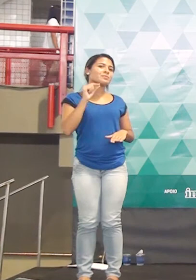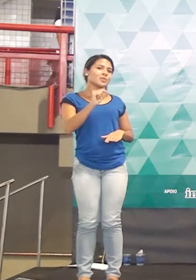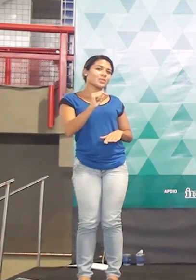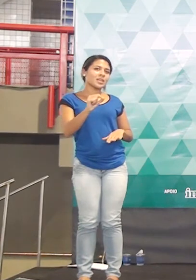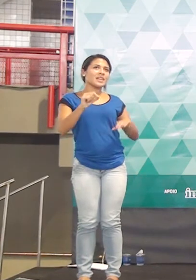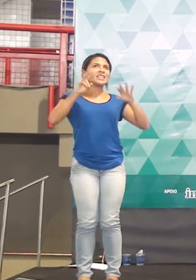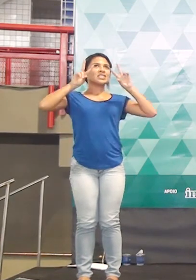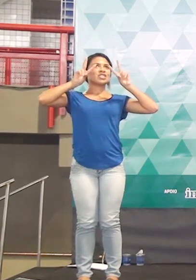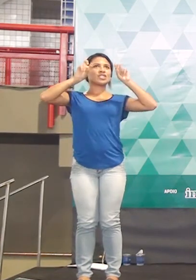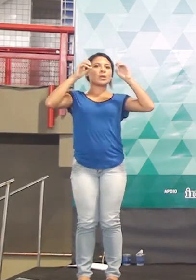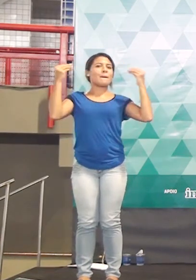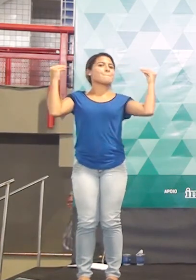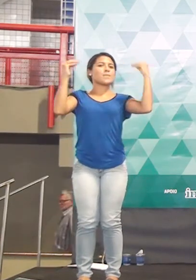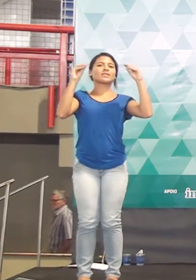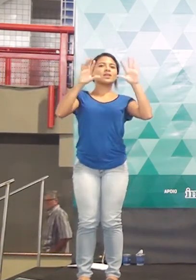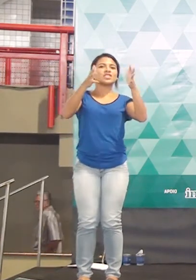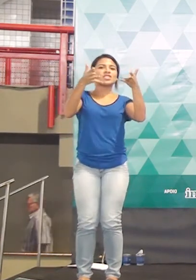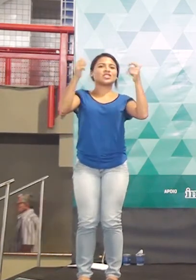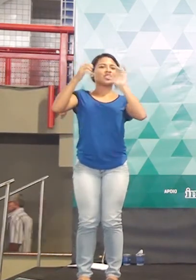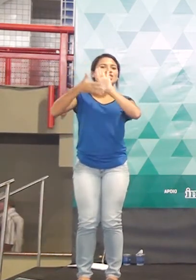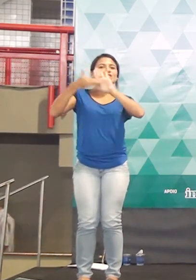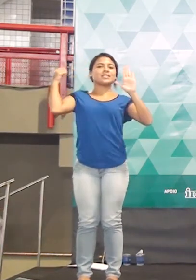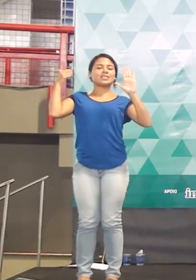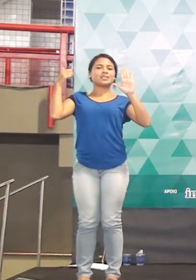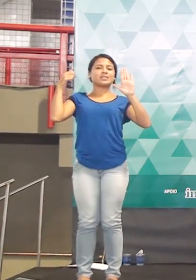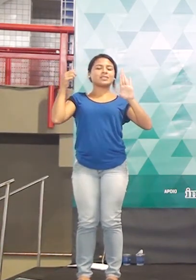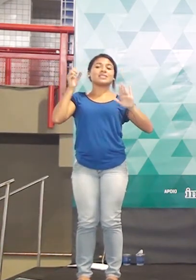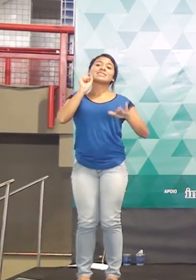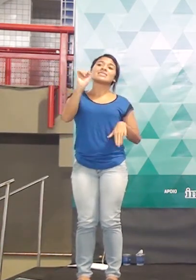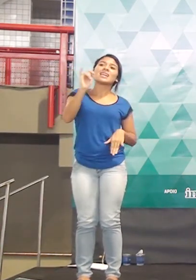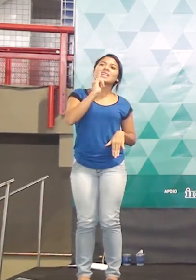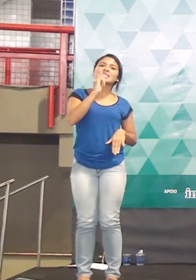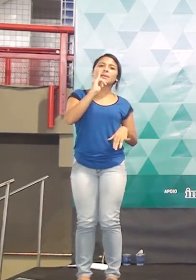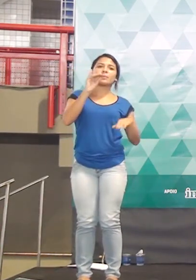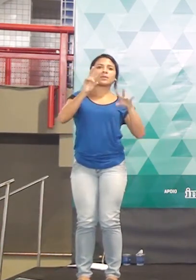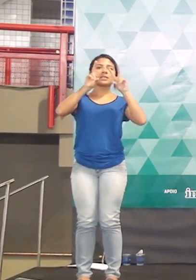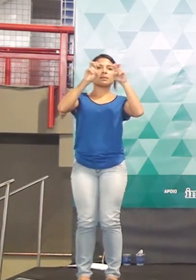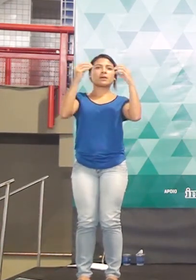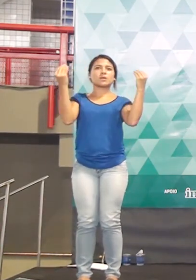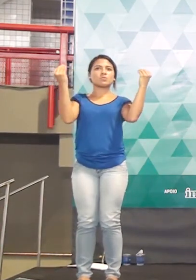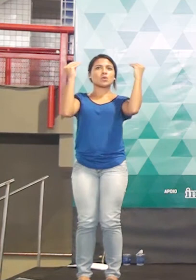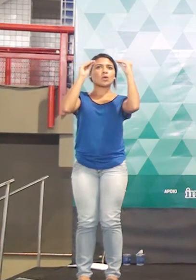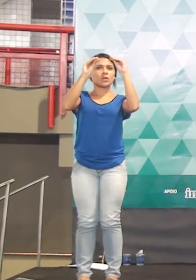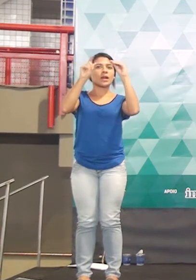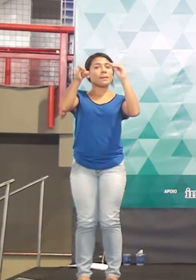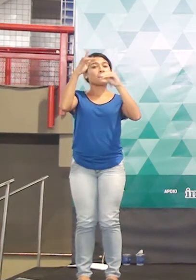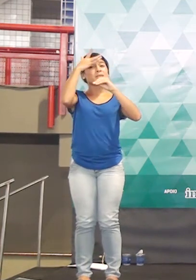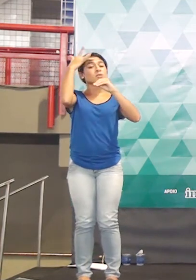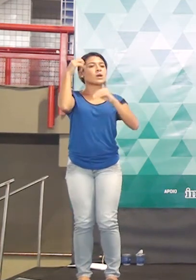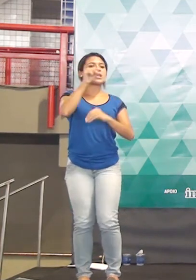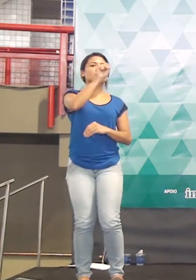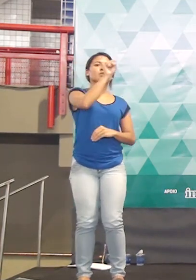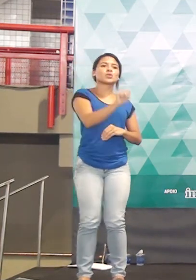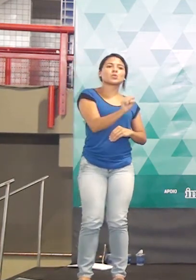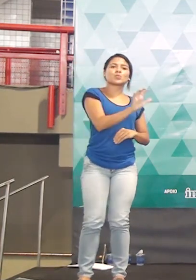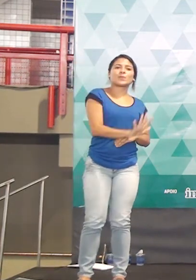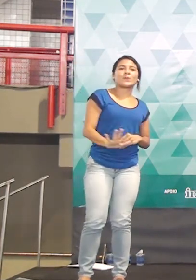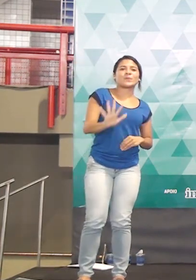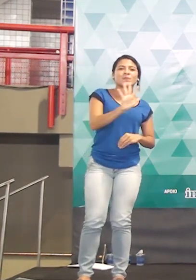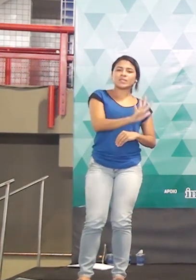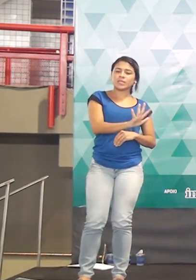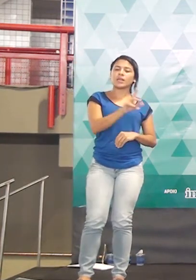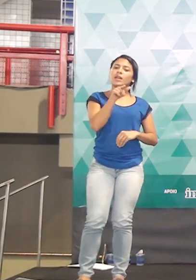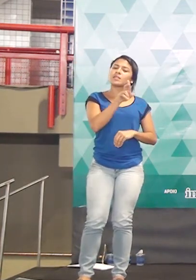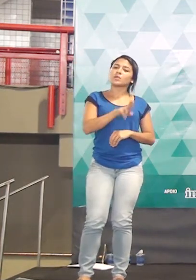usar título. Quem coloca título na redação é o pessoal do Sudeste e do Sul. Então é muito interessante que